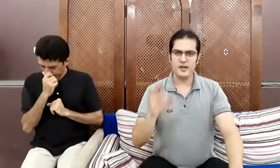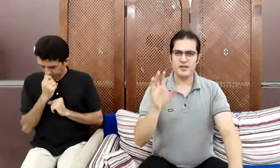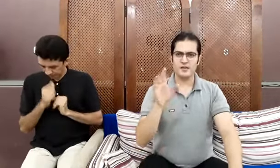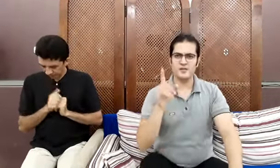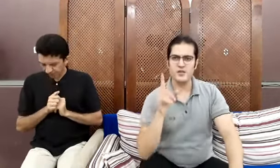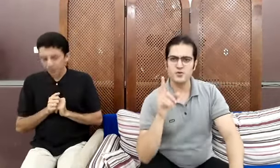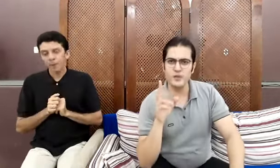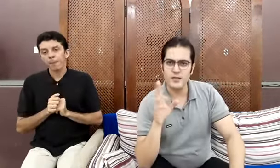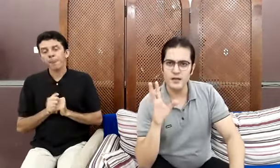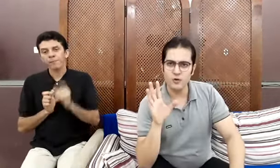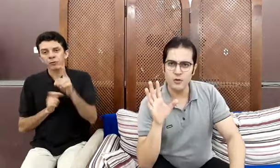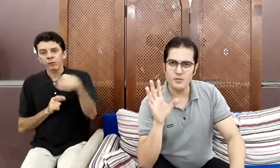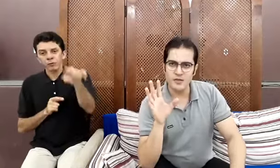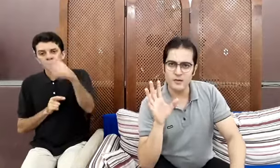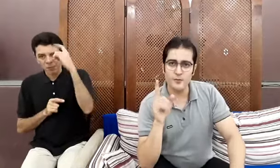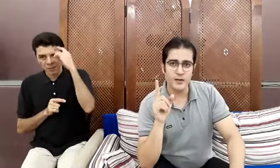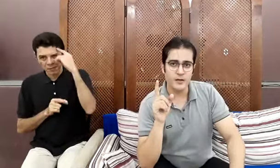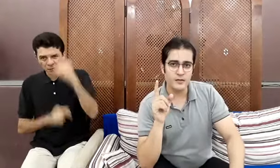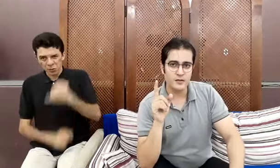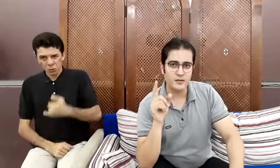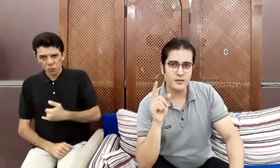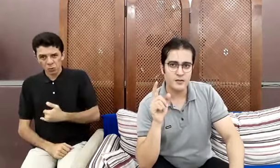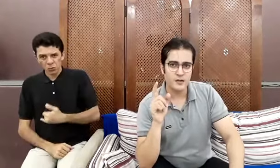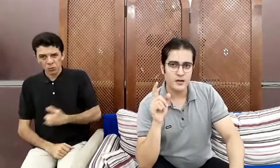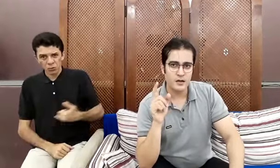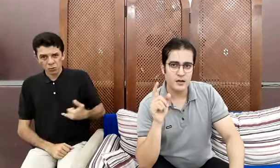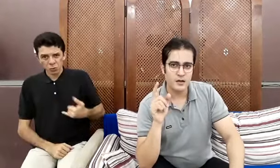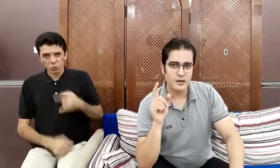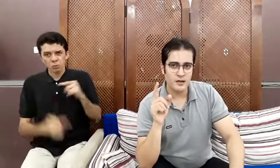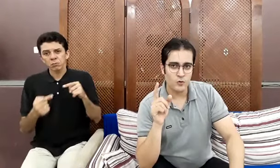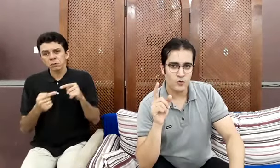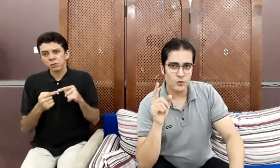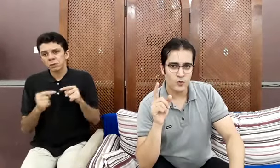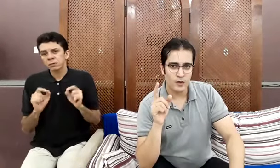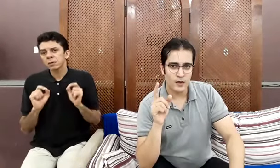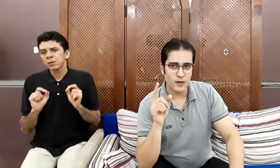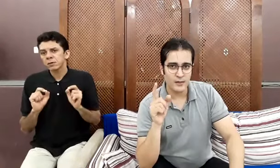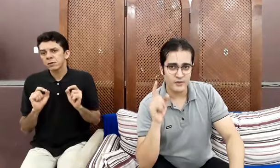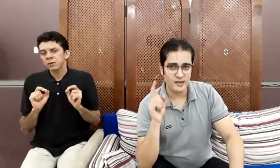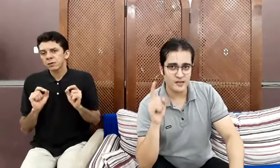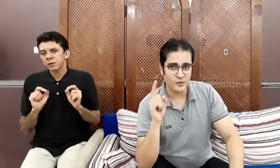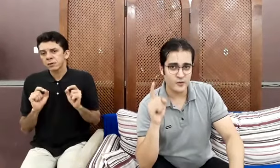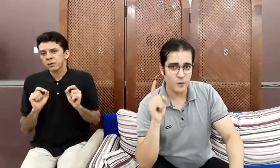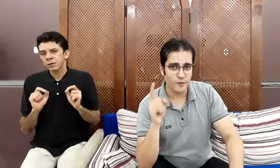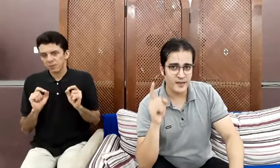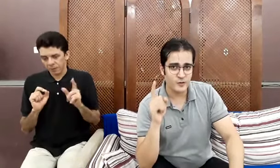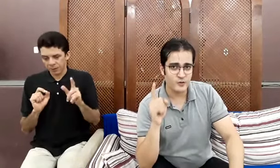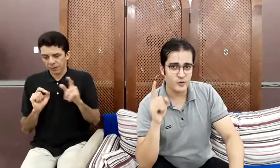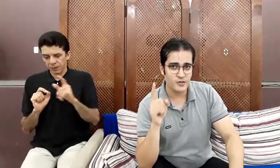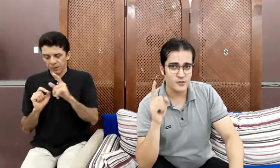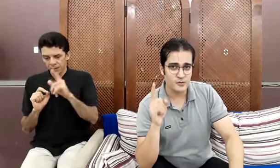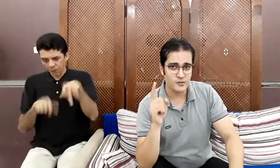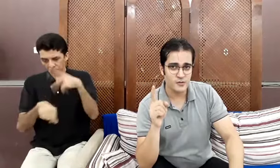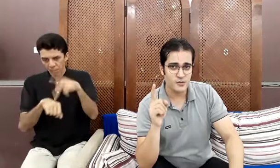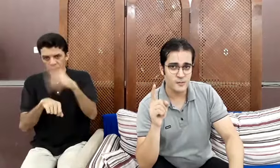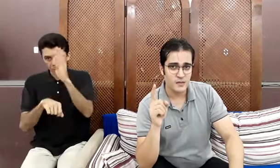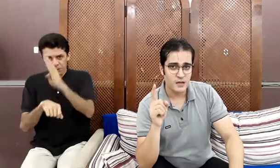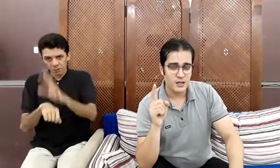Você acha que esse jejum ele tem como objetivo o quê? Que a nossa nação se converta ao Senhor